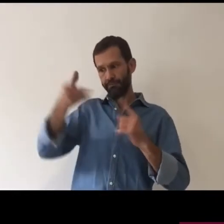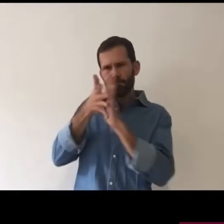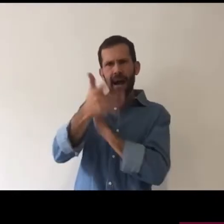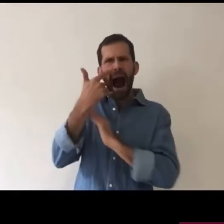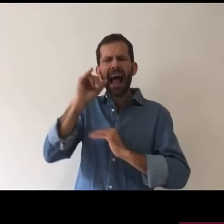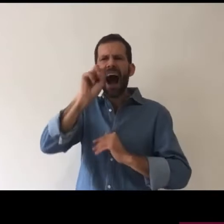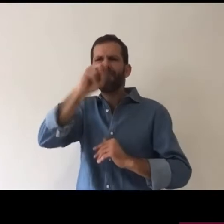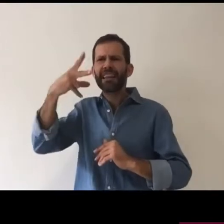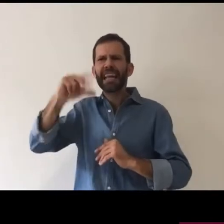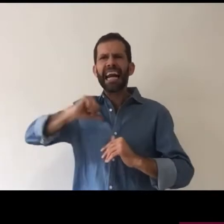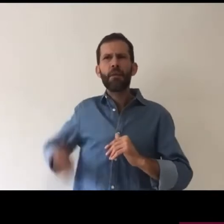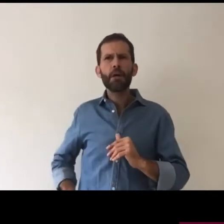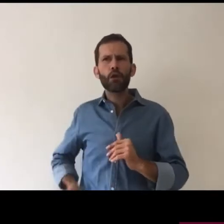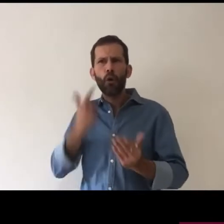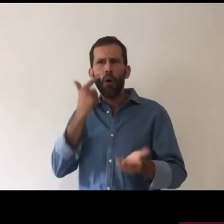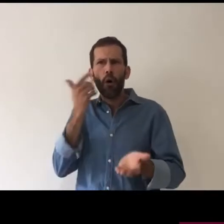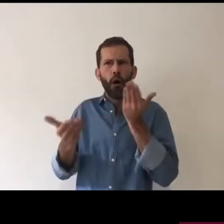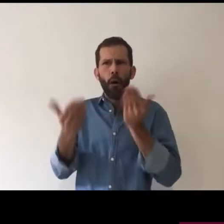Ese sería un ejemplo.